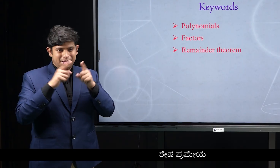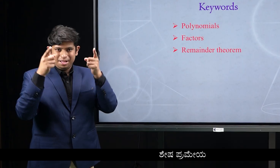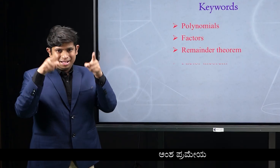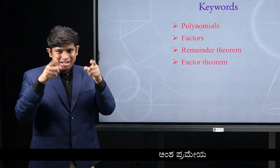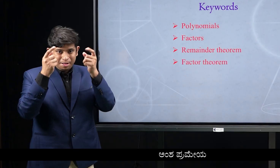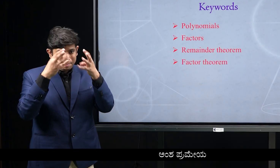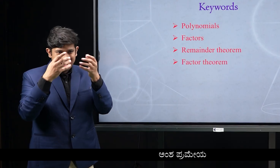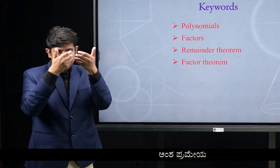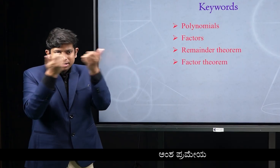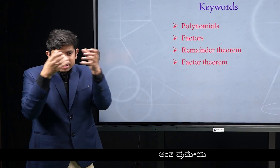ಅಂಶ ಪ್ರಮೇಯ,